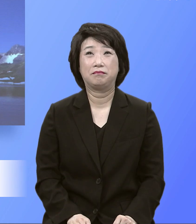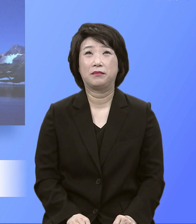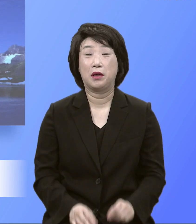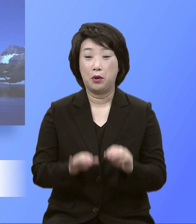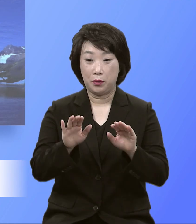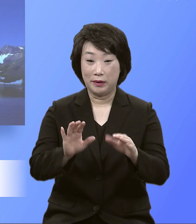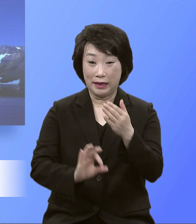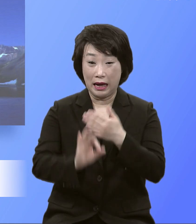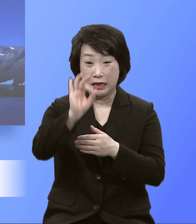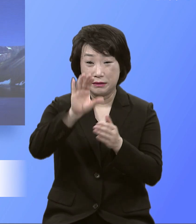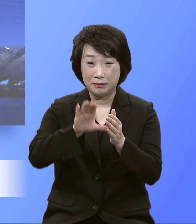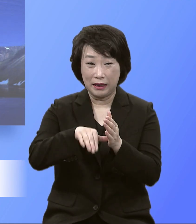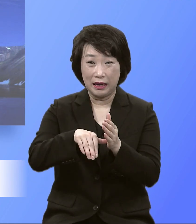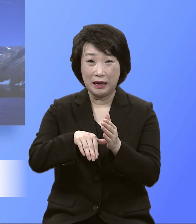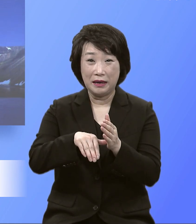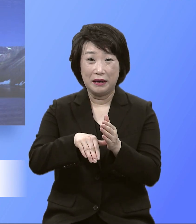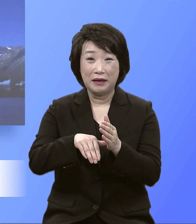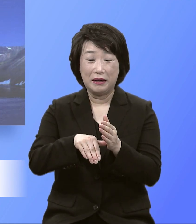오늘 아침도